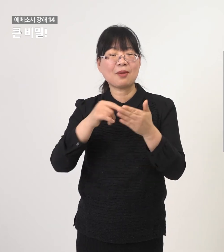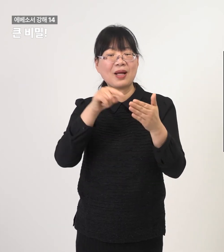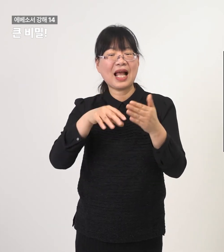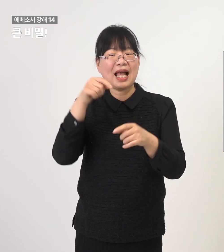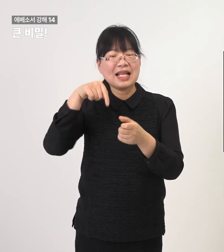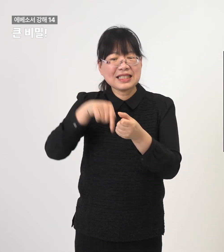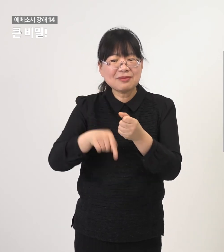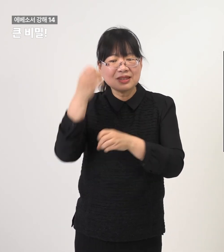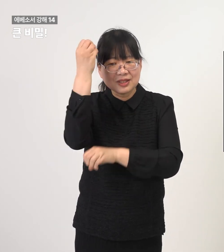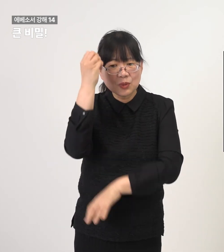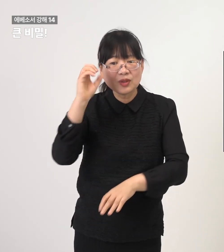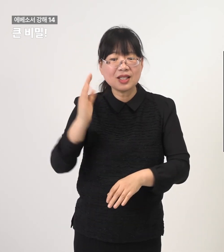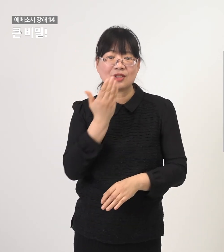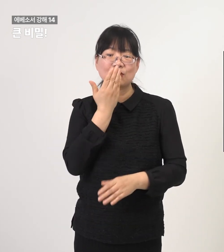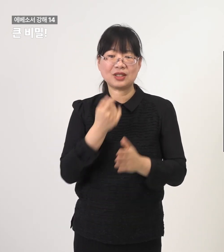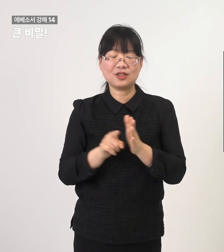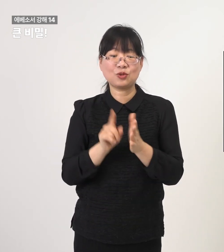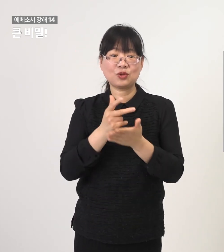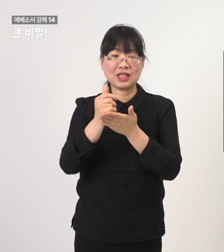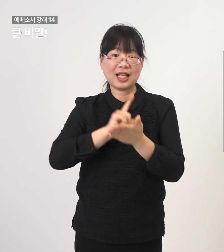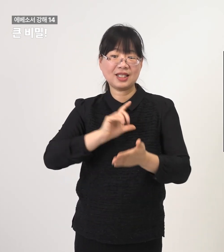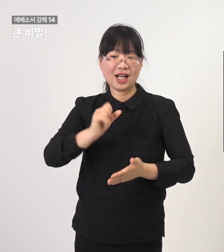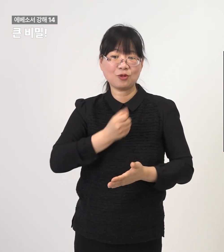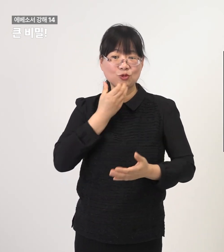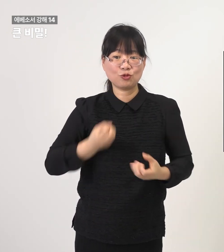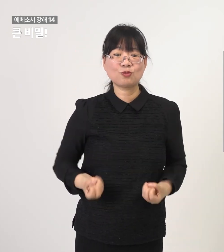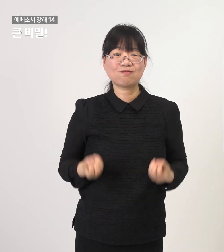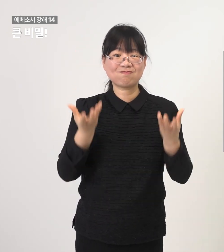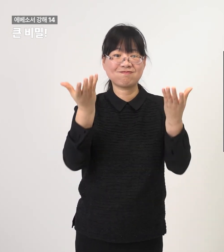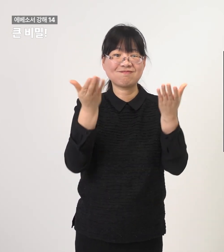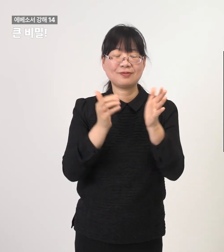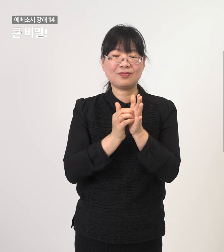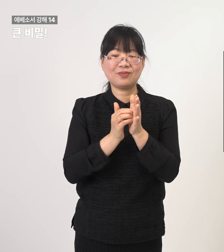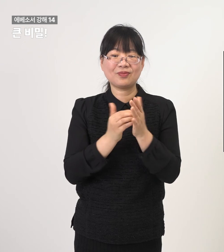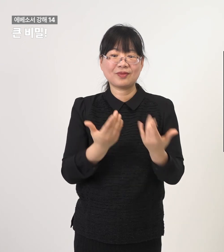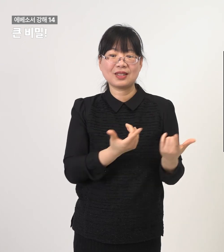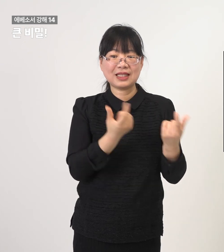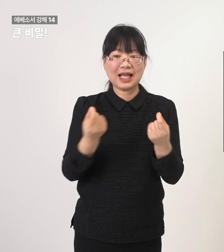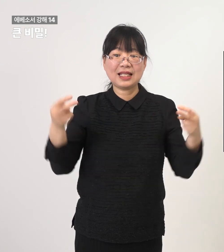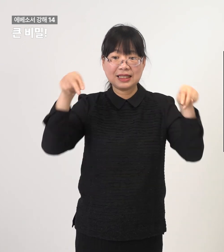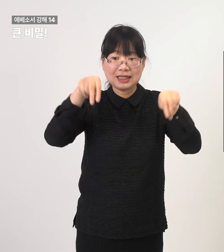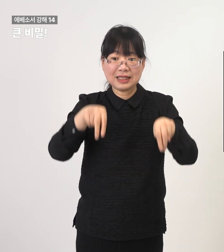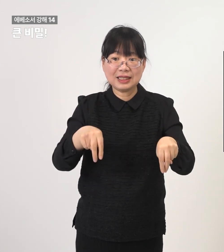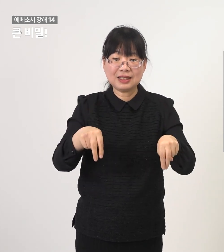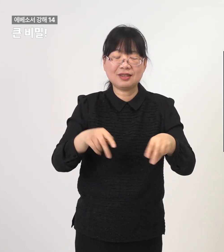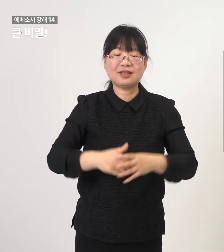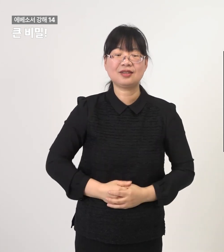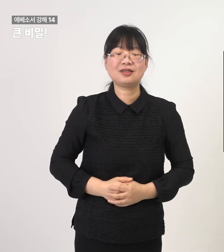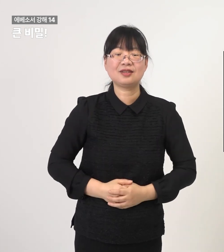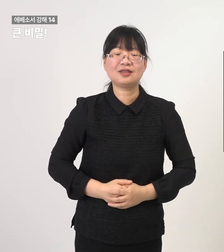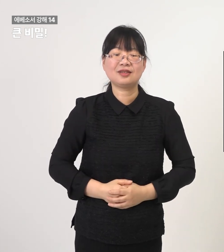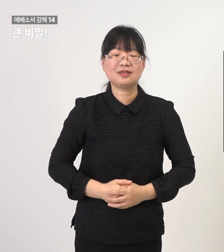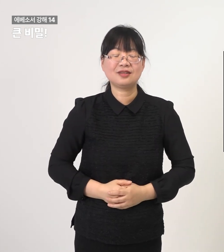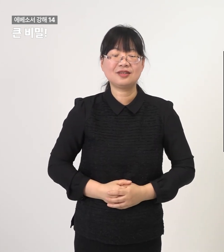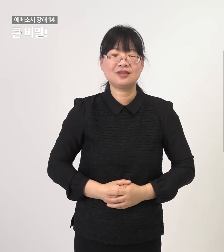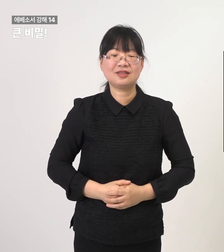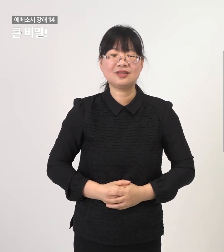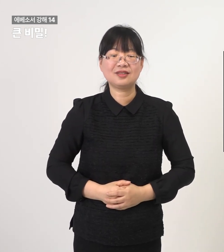기초가 될 수 있기를 주의 이름으로 축원하고 축복합니다. 다 일어나십시다.